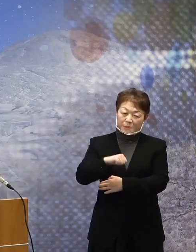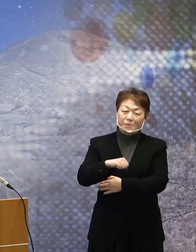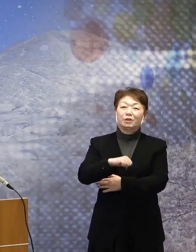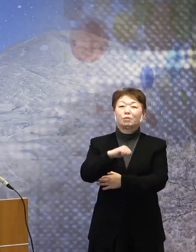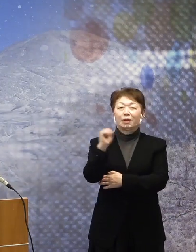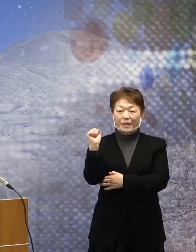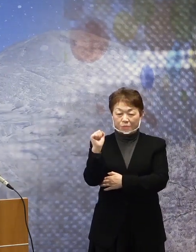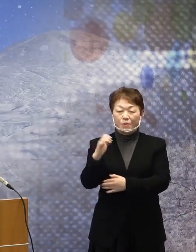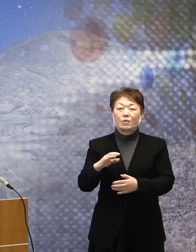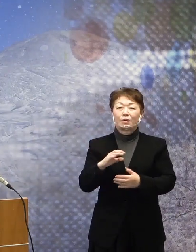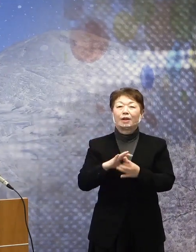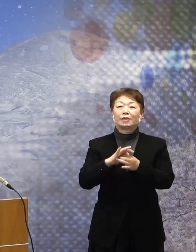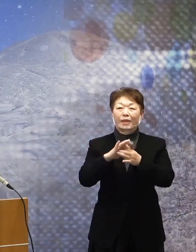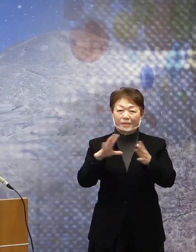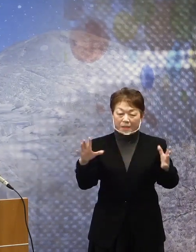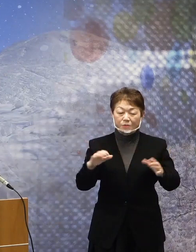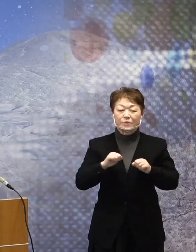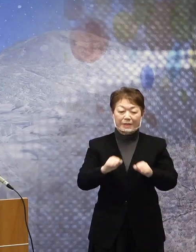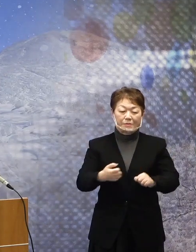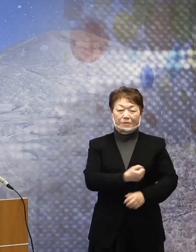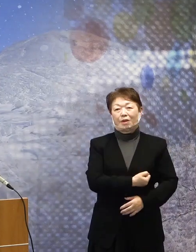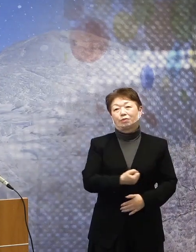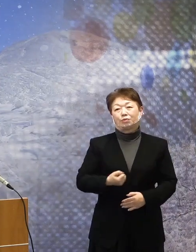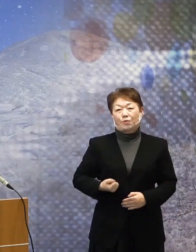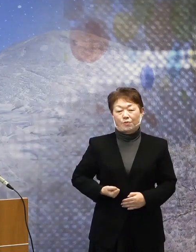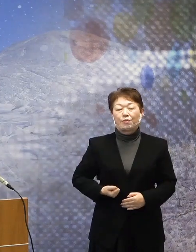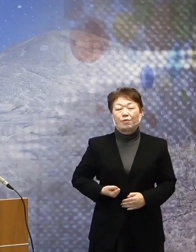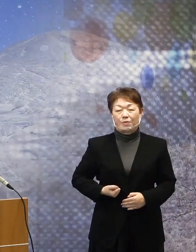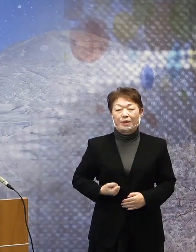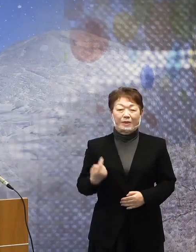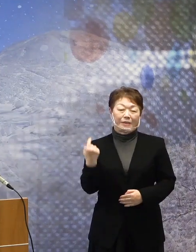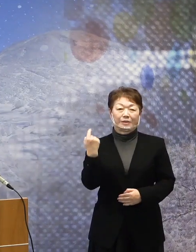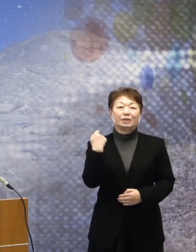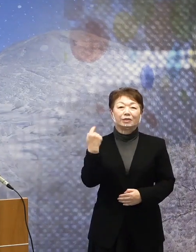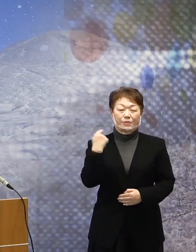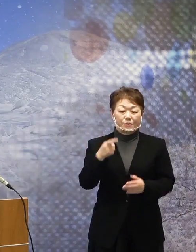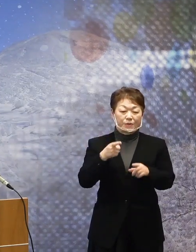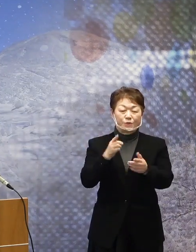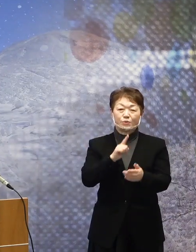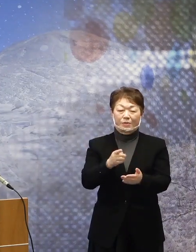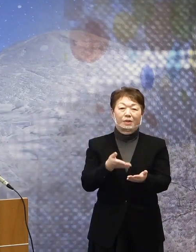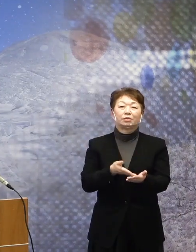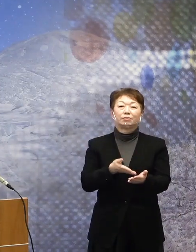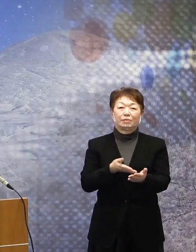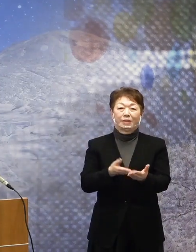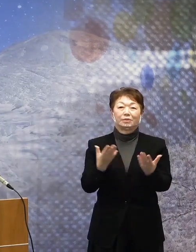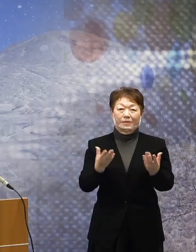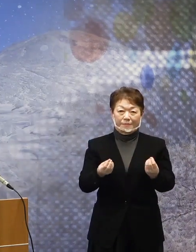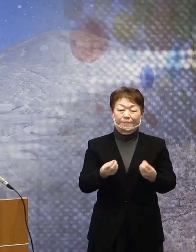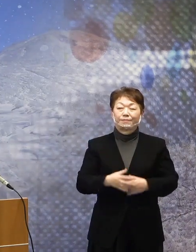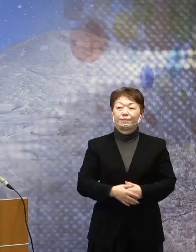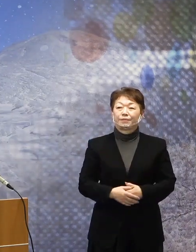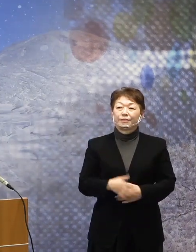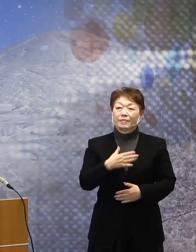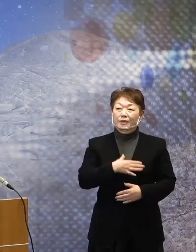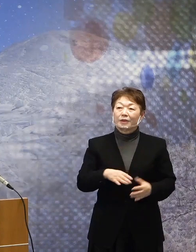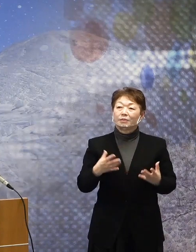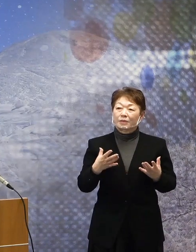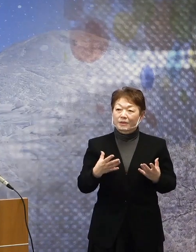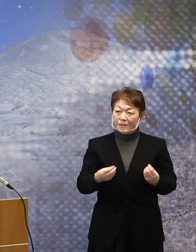められまいとやらなければいけないという覚悟は昨日申し上げたつもりであります。 わかり